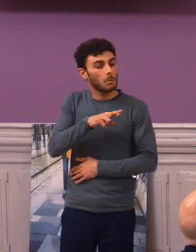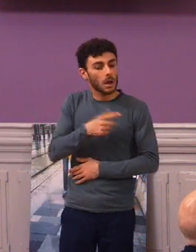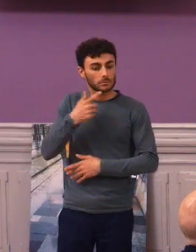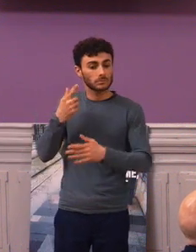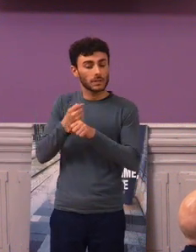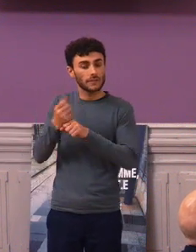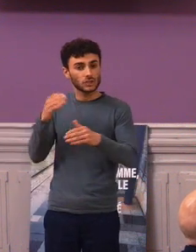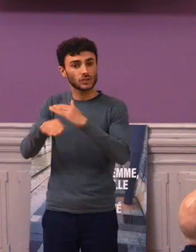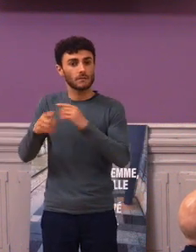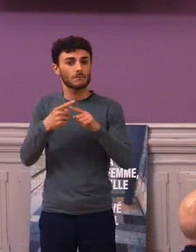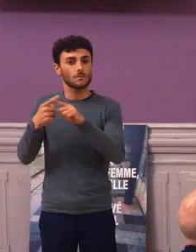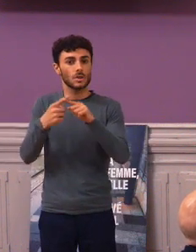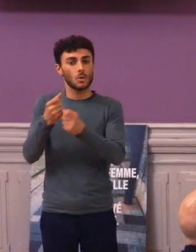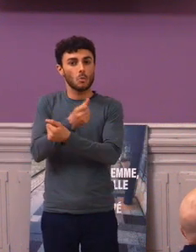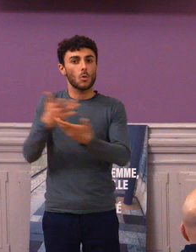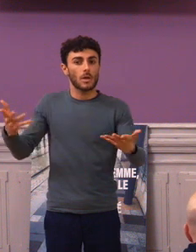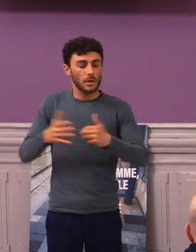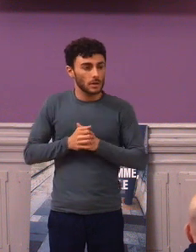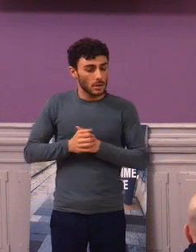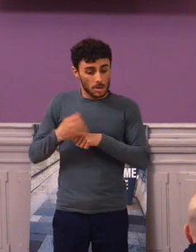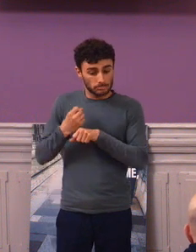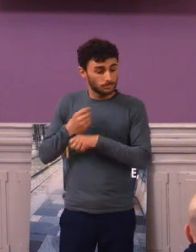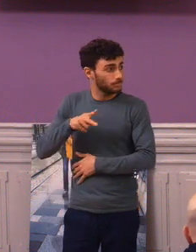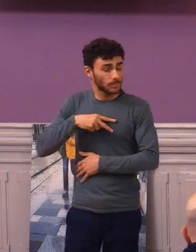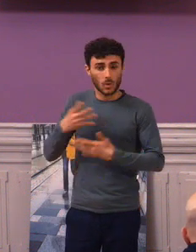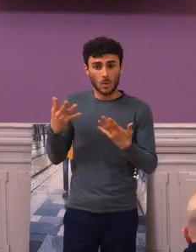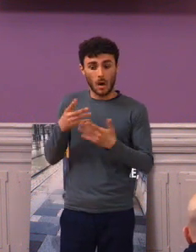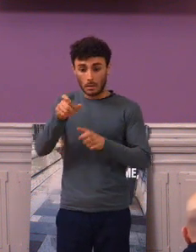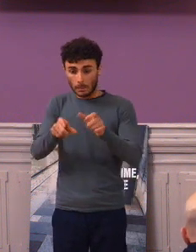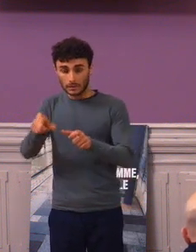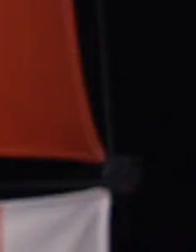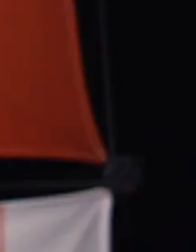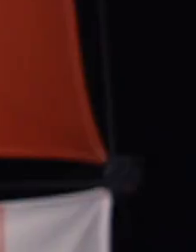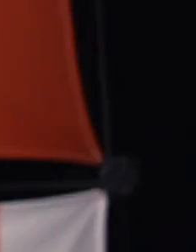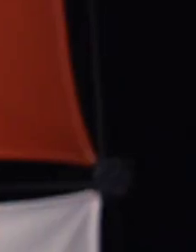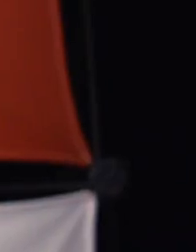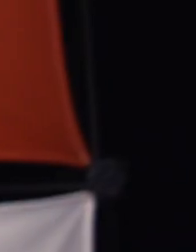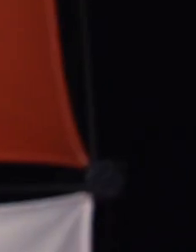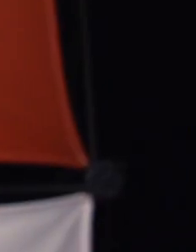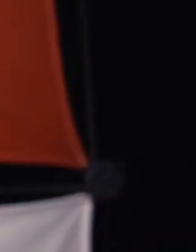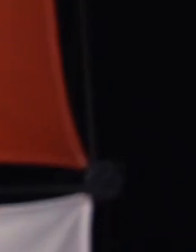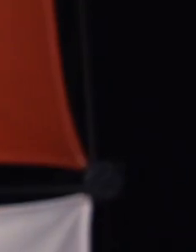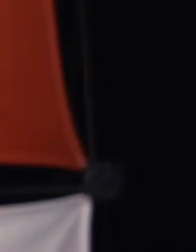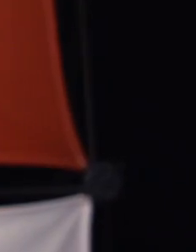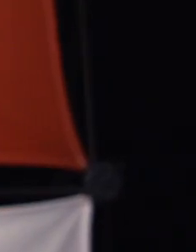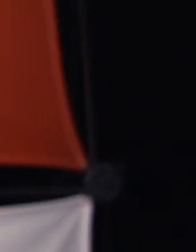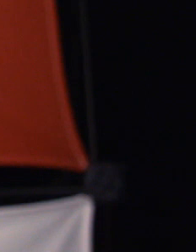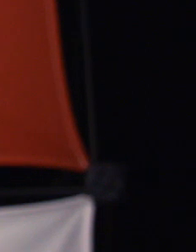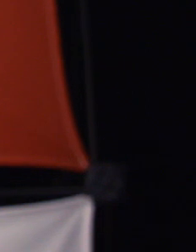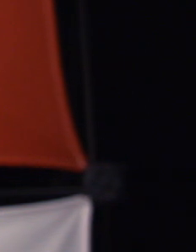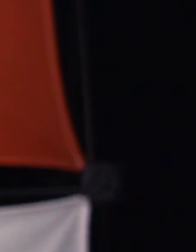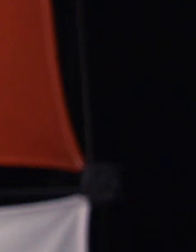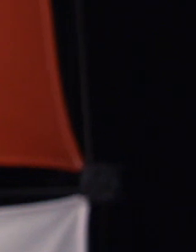Atlas et mon job c'est d'accompagner les personnes handicapées intellectuelles sur leur moment de ton libre ce qui n'est pas que du loisir c'est aussi